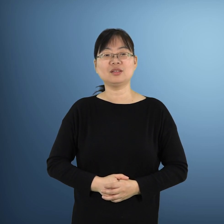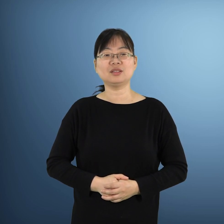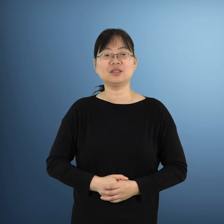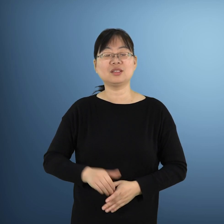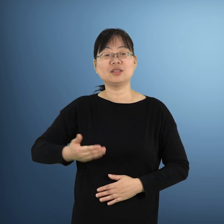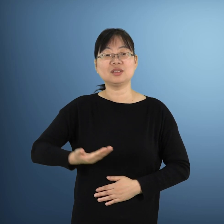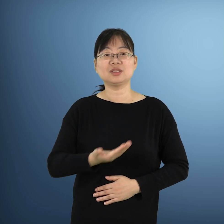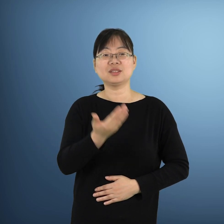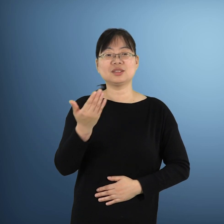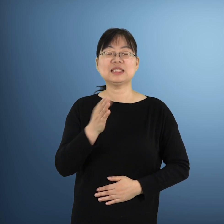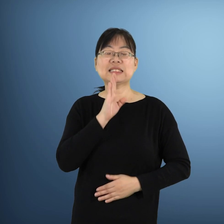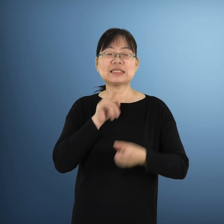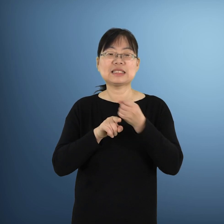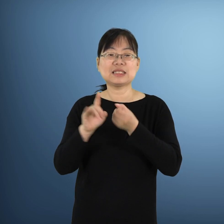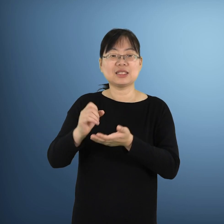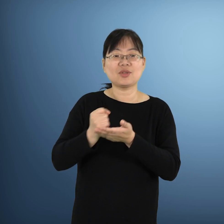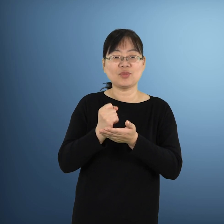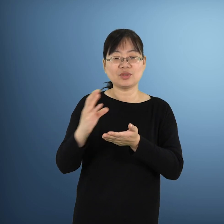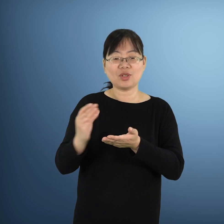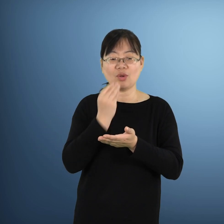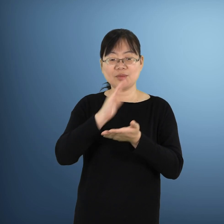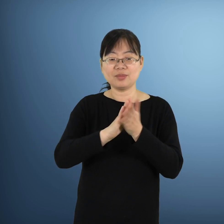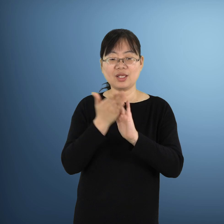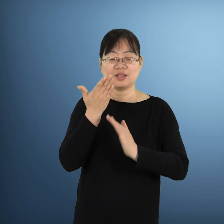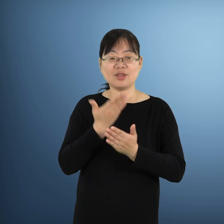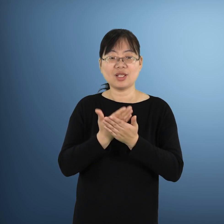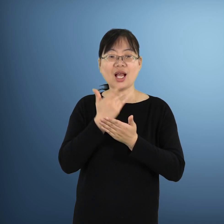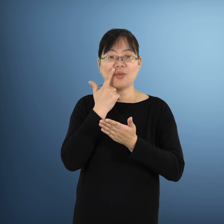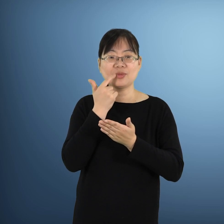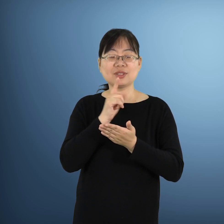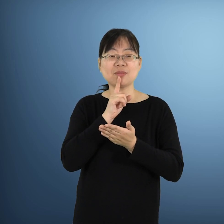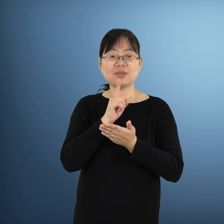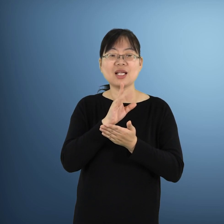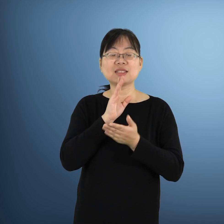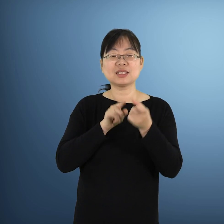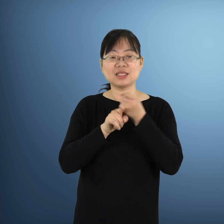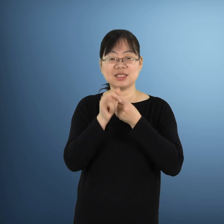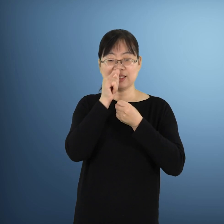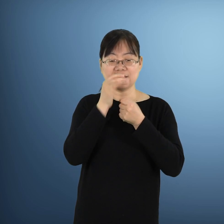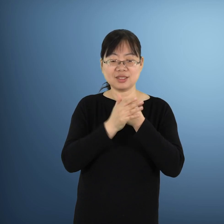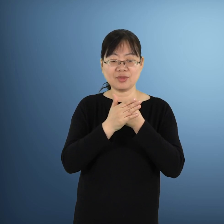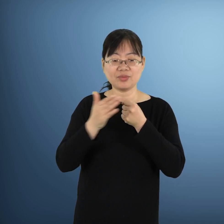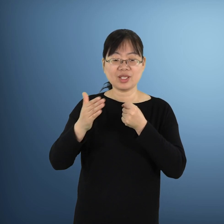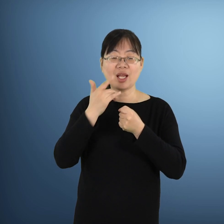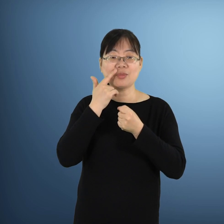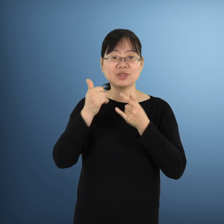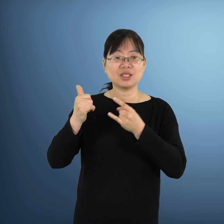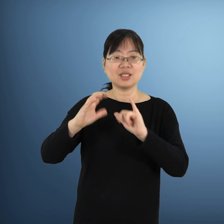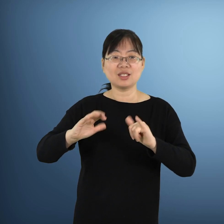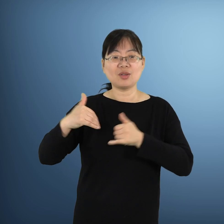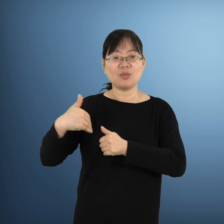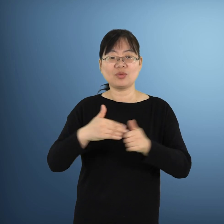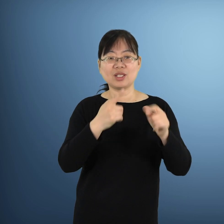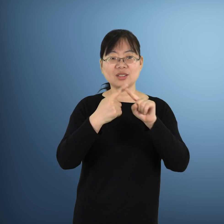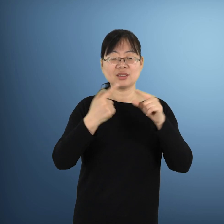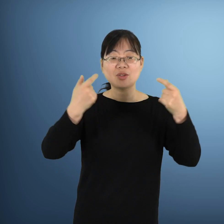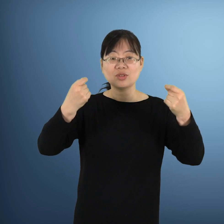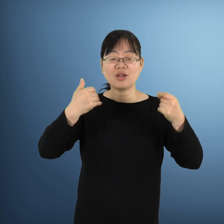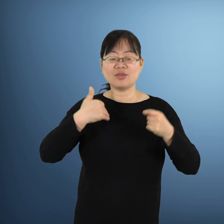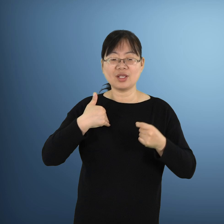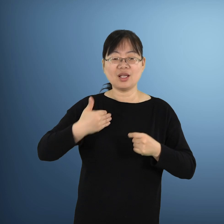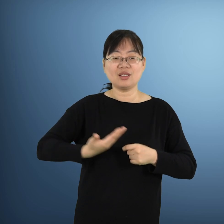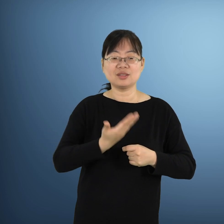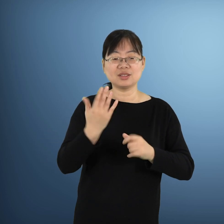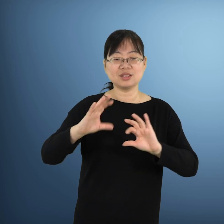그들을 진리로 거룩하게 하옵소서. 아버지의 말씀은 진리니이다. 아버지께서 나를 세상에 보내신 것 같이 나도